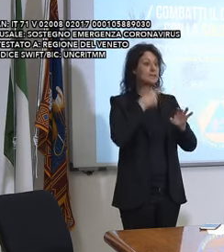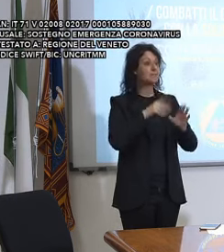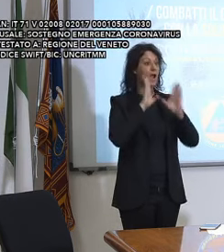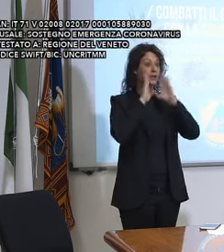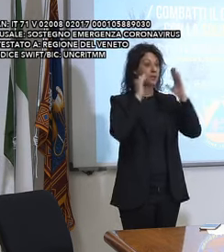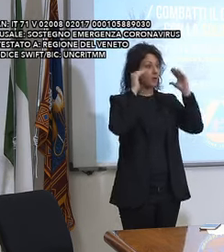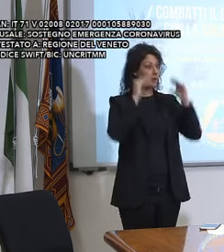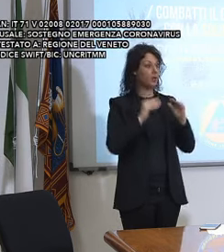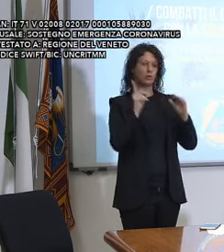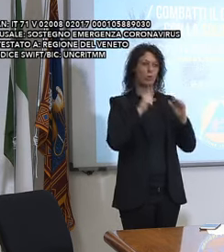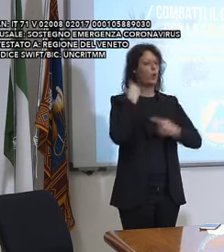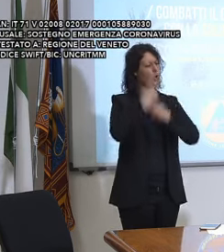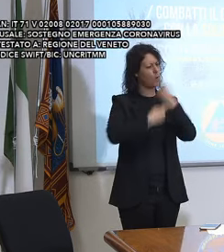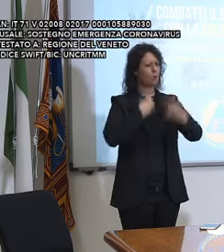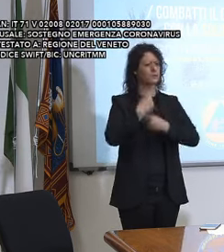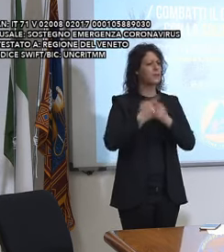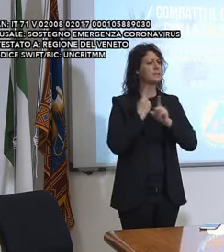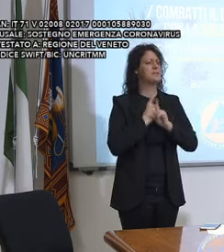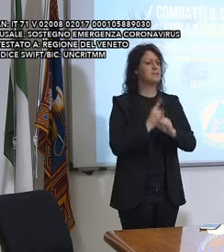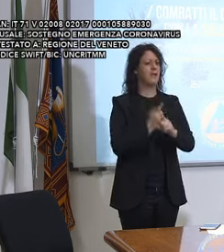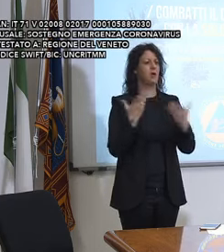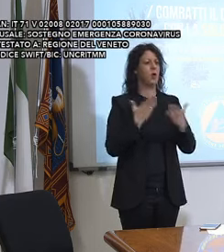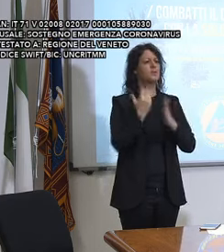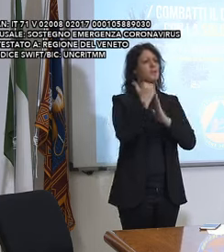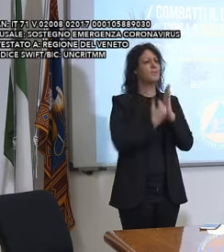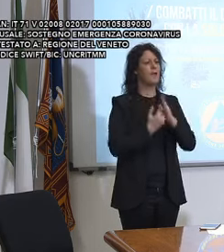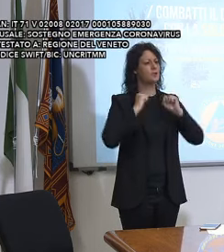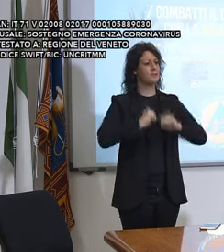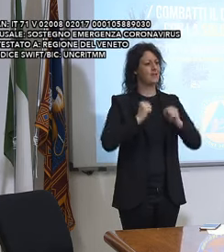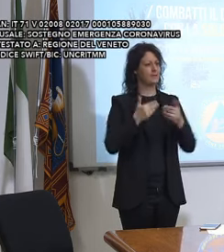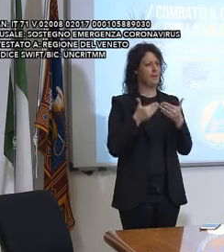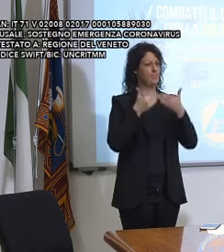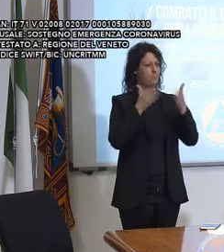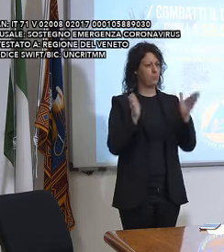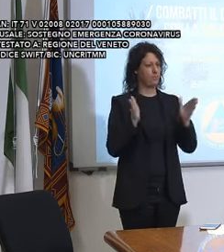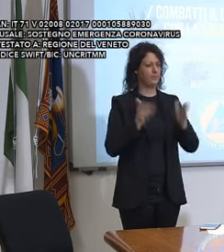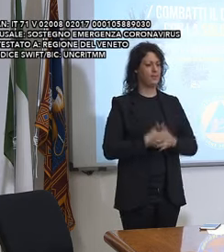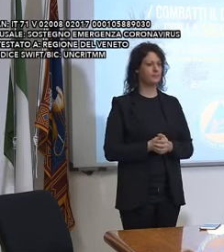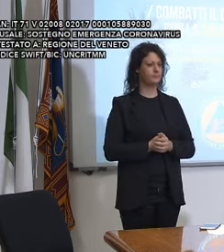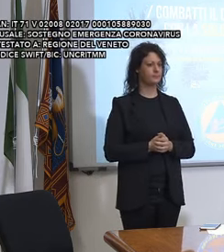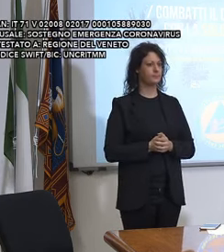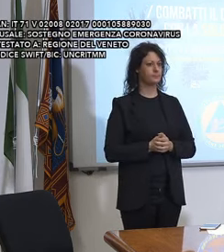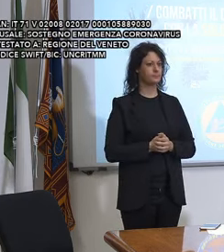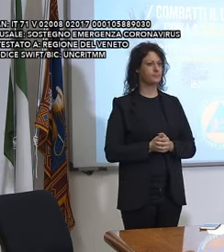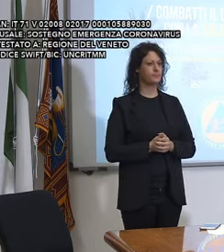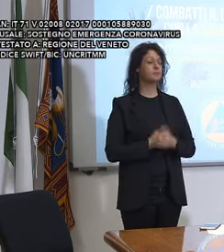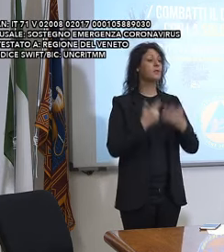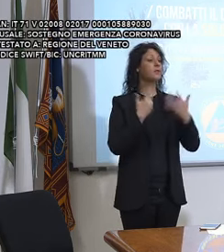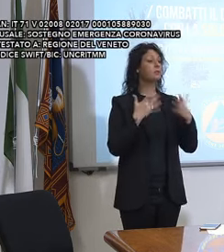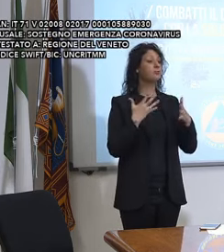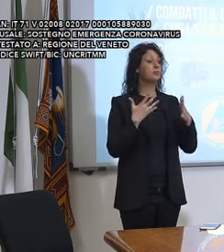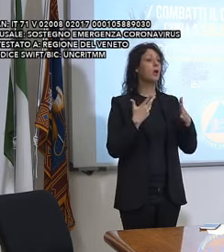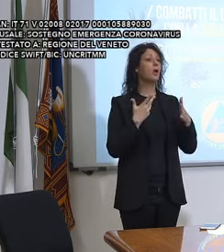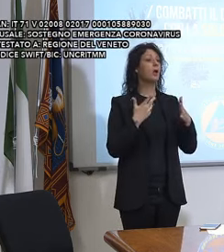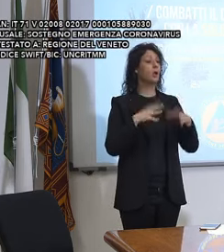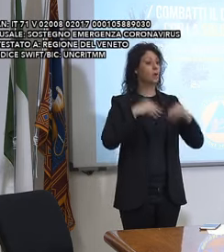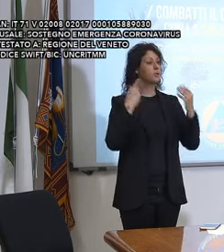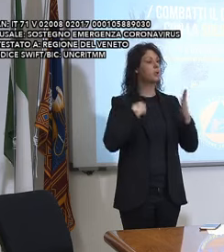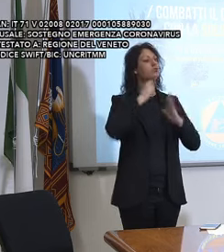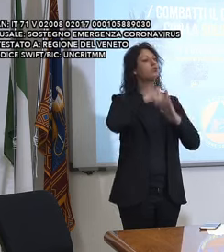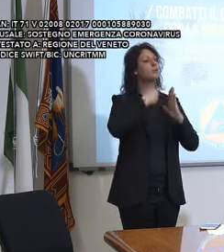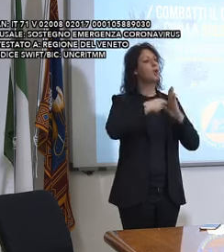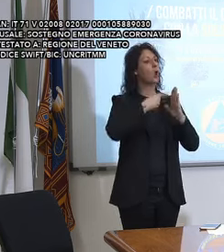continuare con il piano di sanità pubblica. Piano di sanità pubblica che è entrato con le varie indicazioni circolari